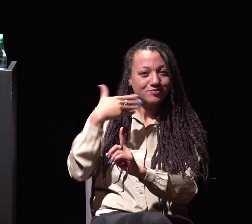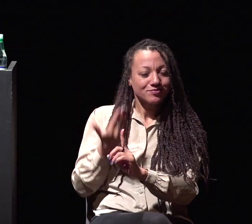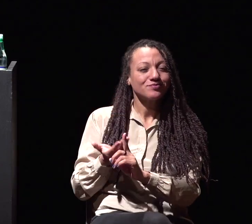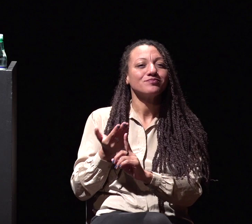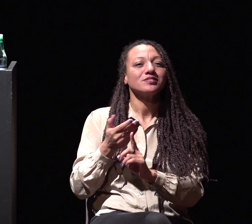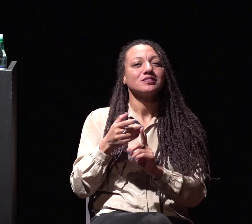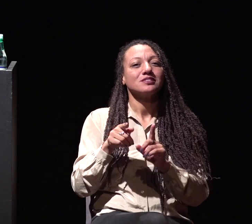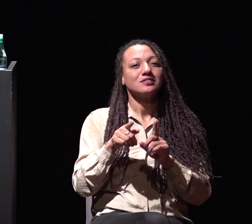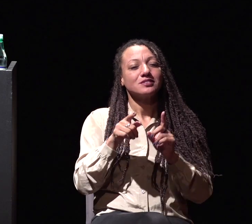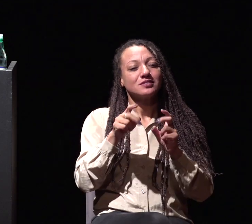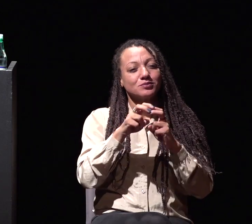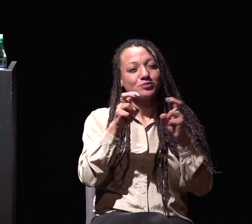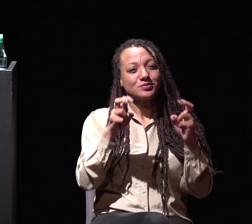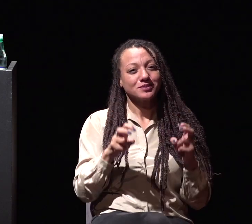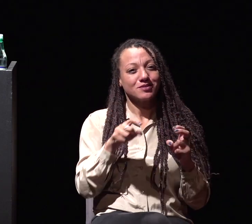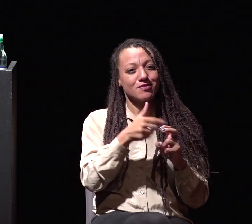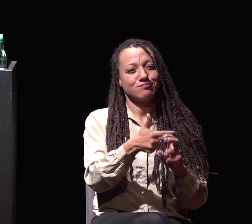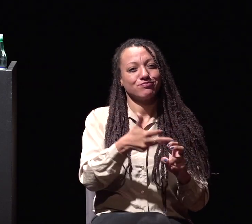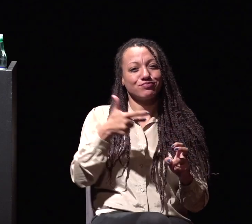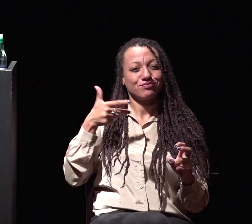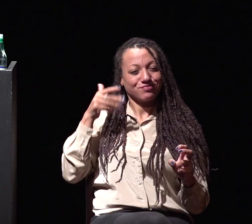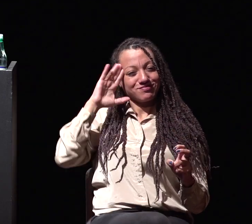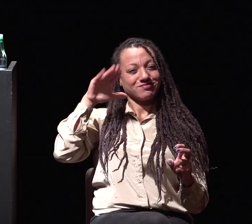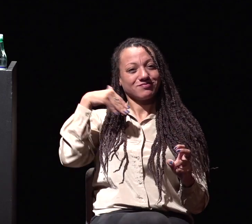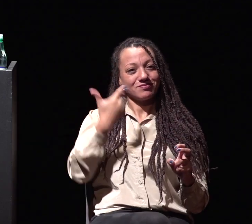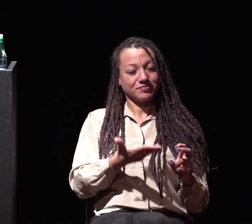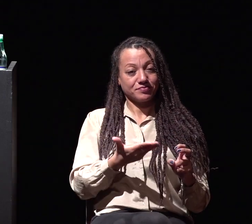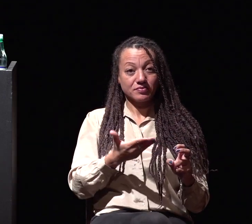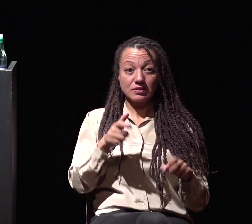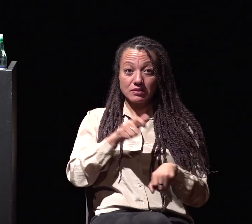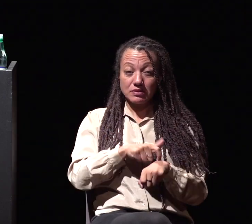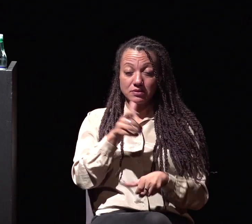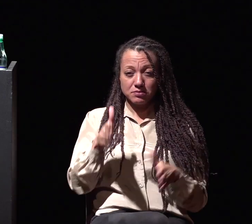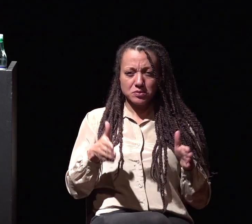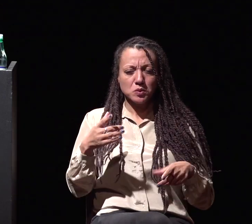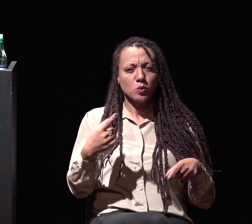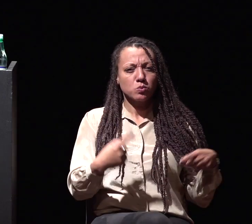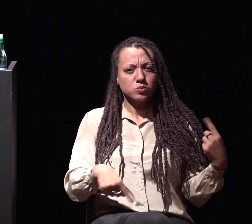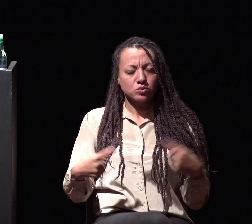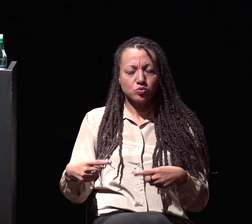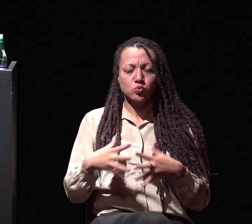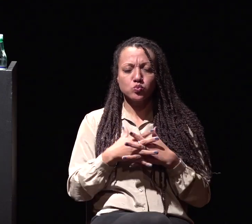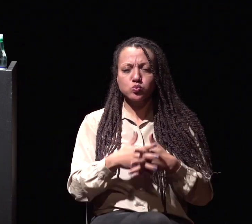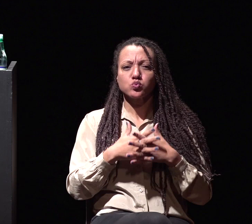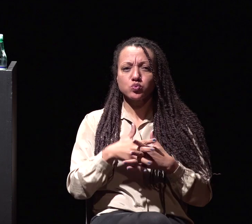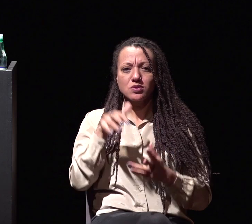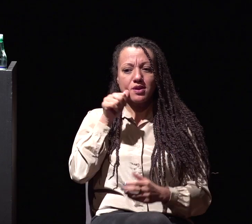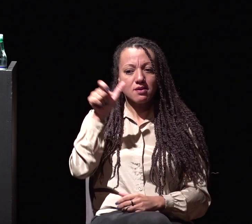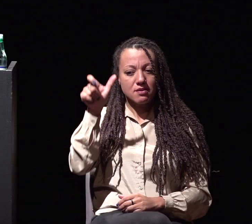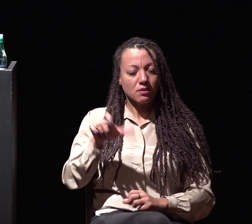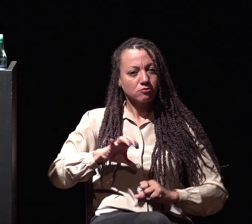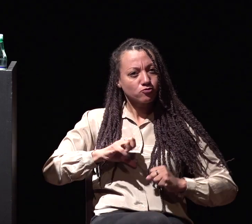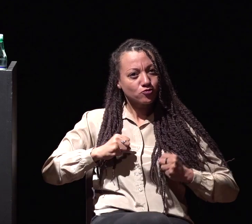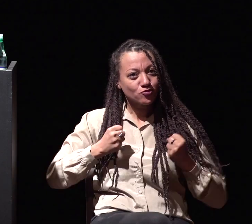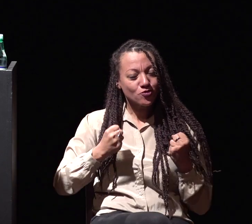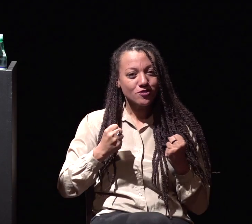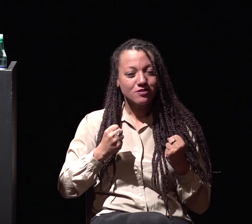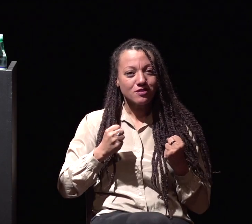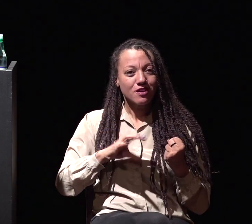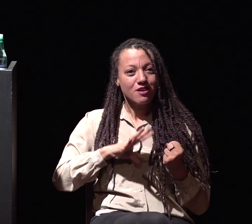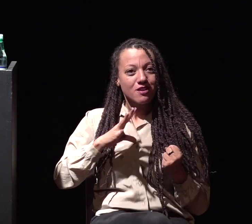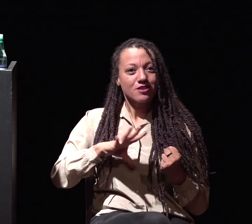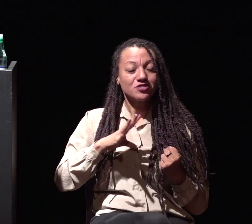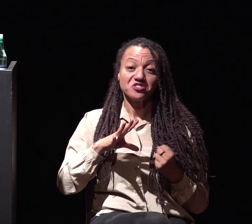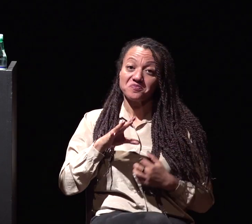museu. O clima político era tenso. Foi um ato de coragem. E vindo dela, quem sabe,